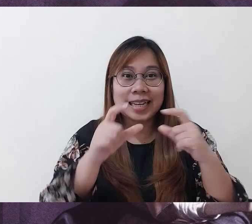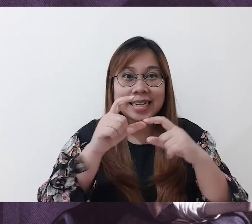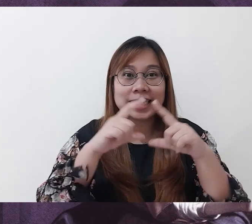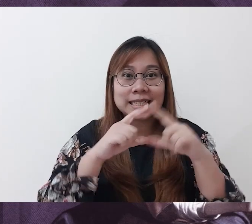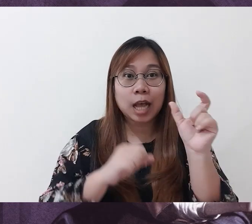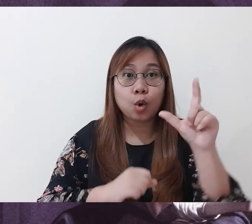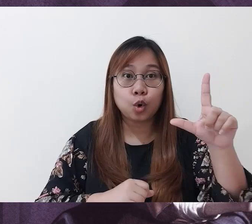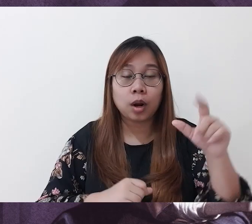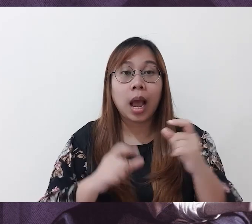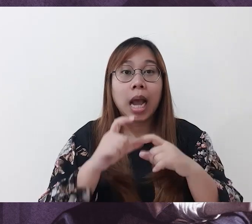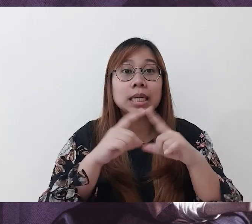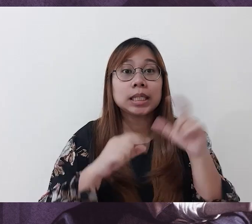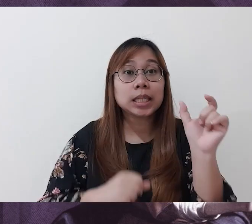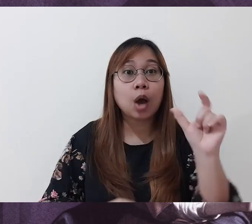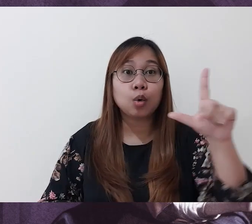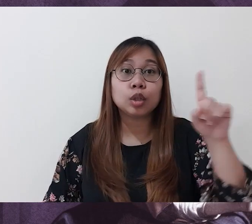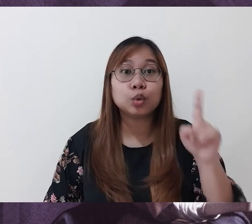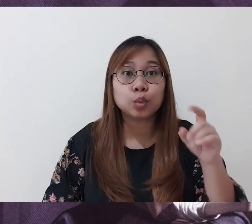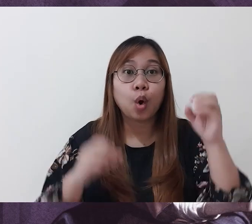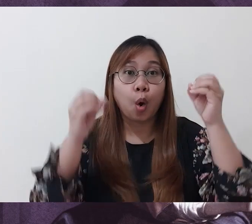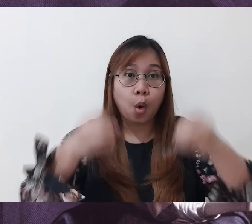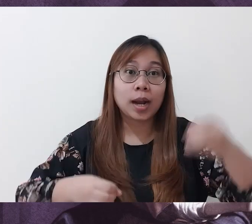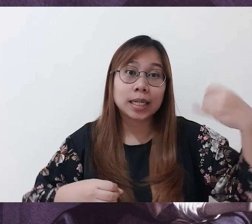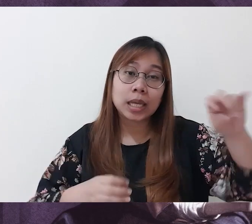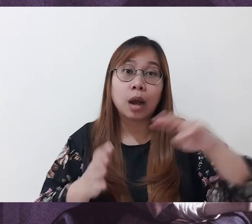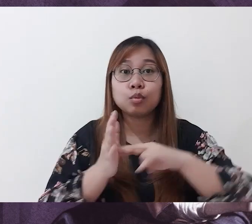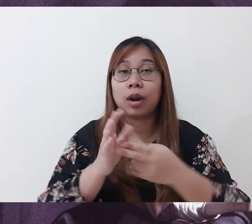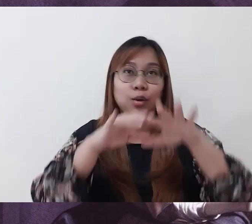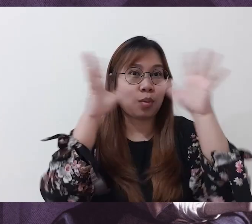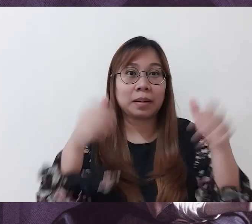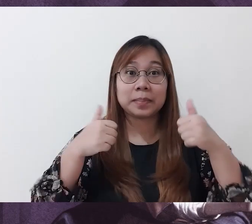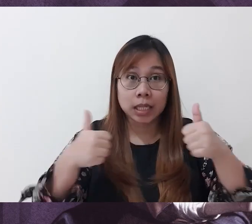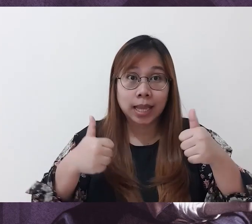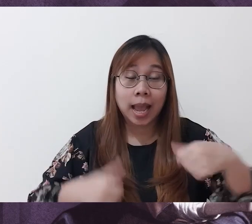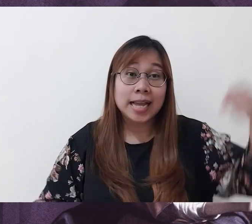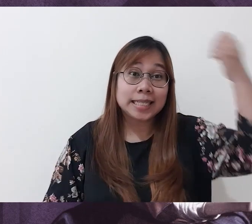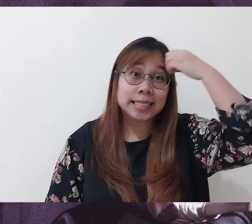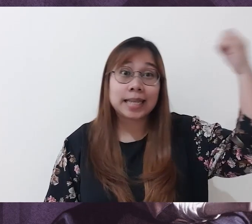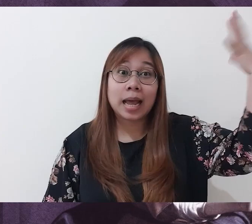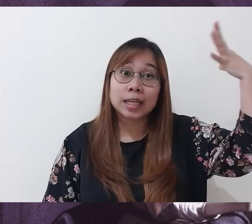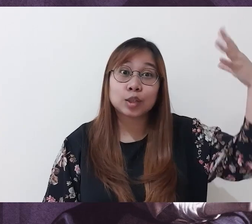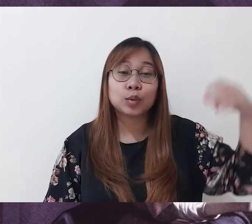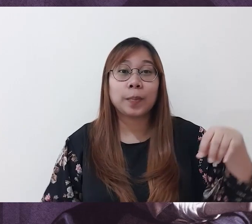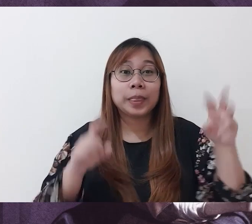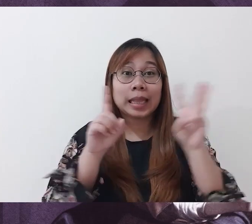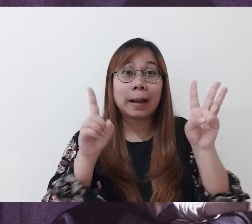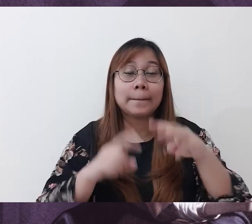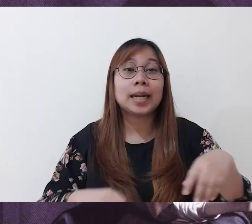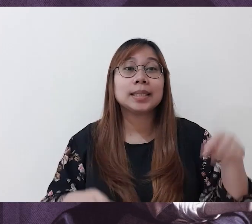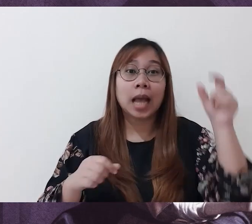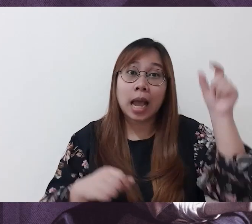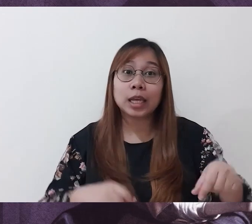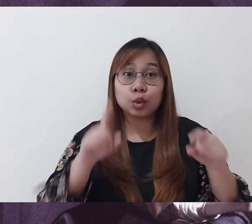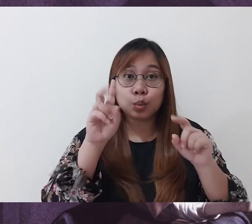Ada apa dengan Saul? Saul itu adalah seseorang yang startnya luar biasa, karena di Kisah Rasul 13 ayat